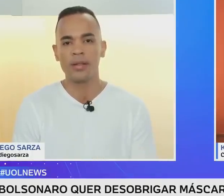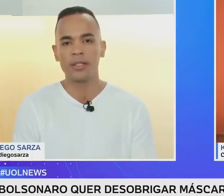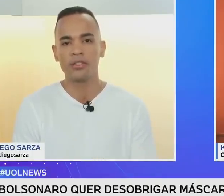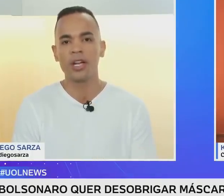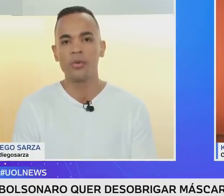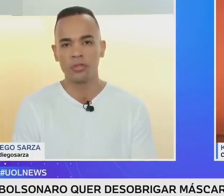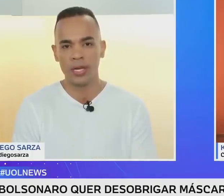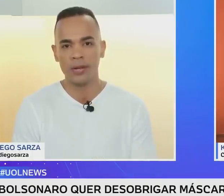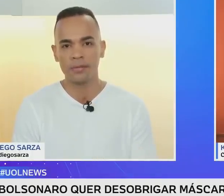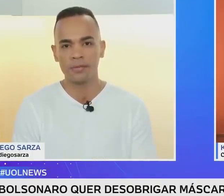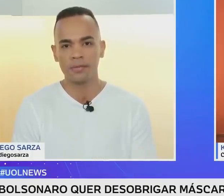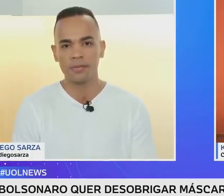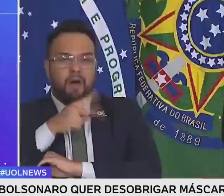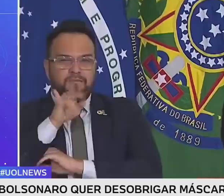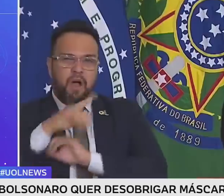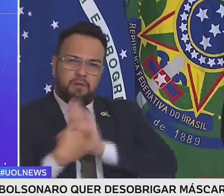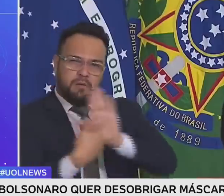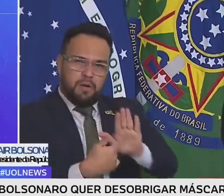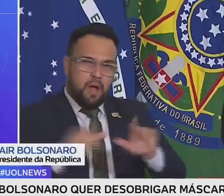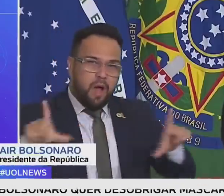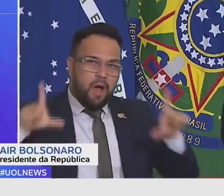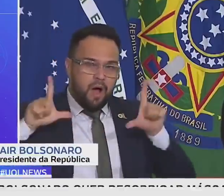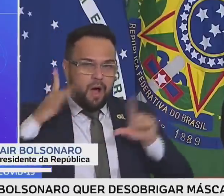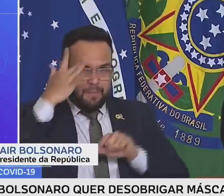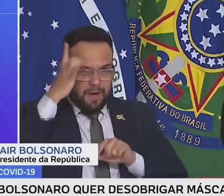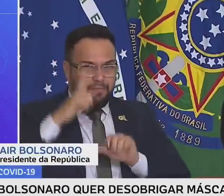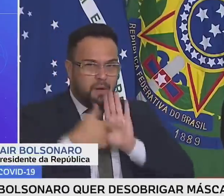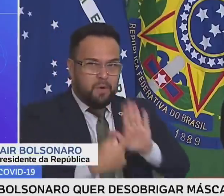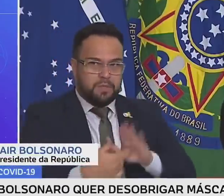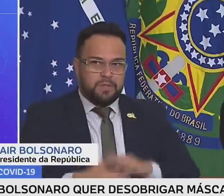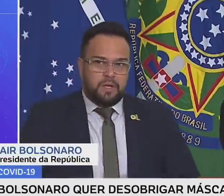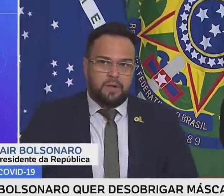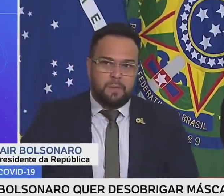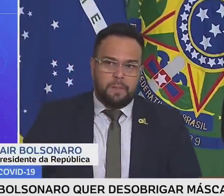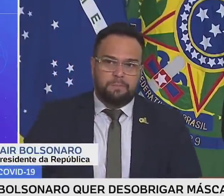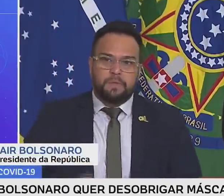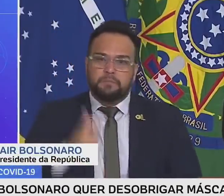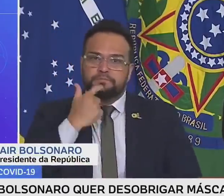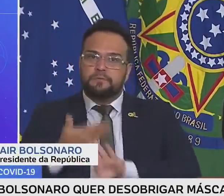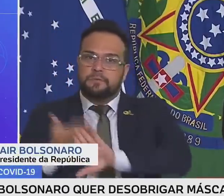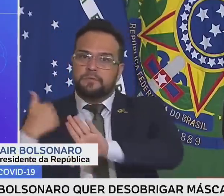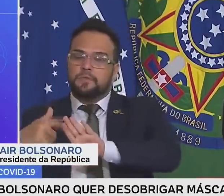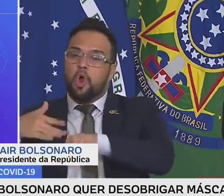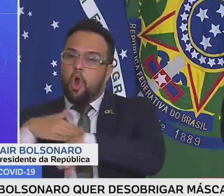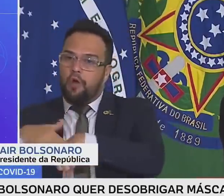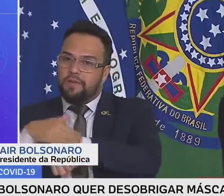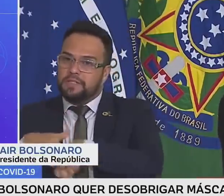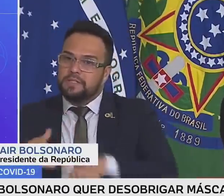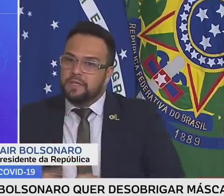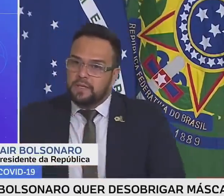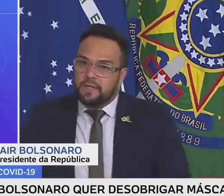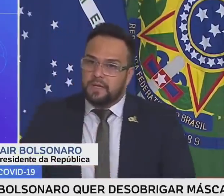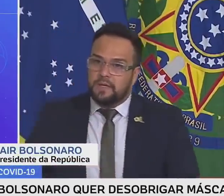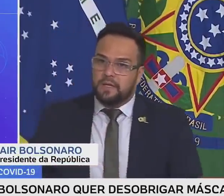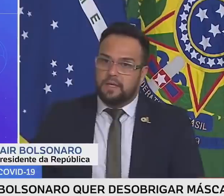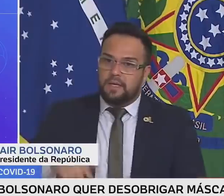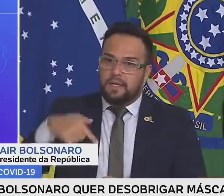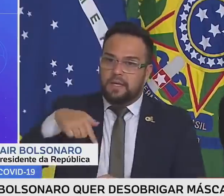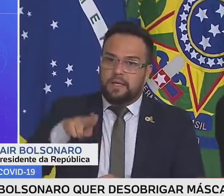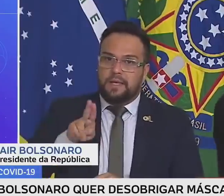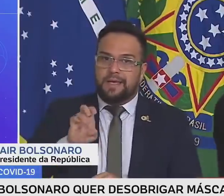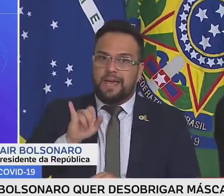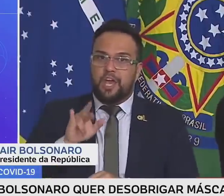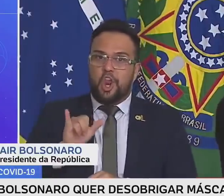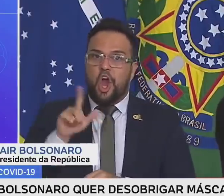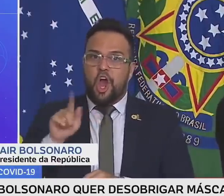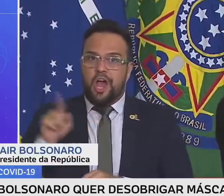o que disse o presidente Jair Bolsonaro. Acabei de conversar com um tal de Queiroga, não sei se você sabe quem é, né? Nosso ministro